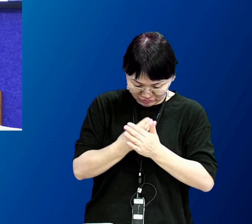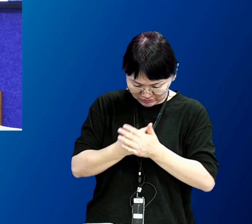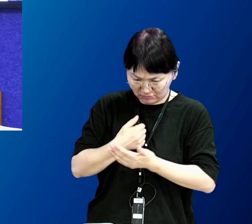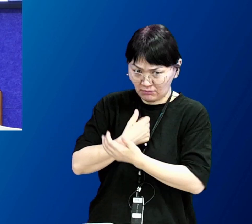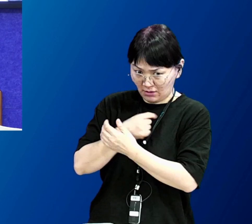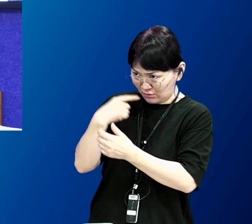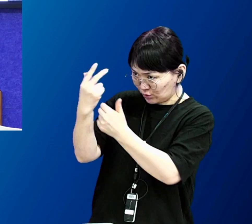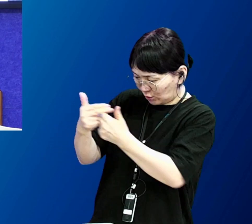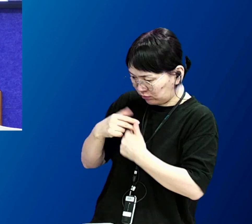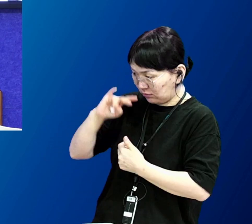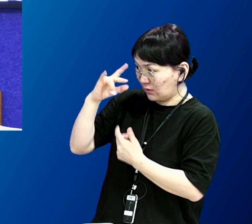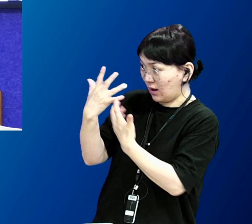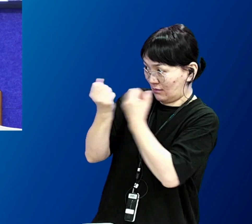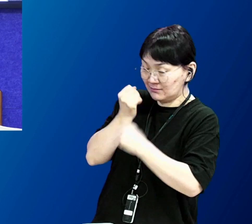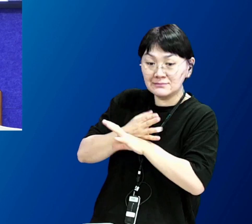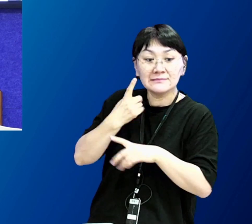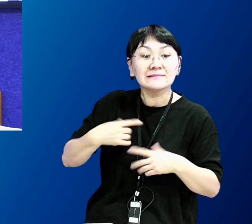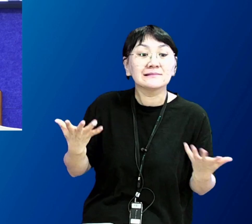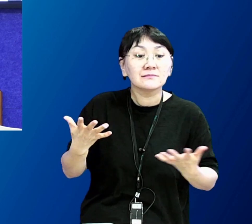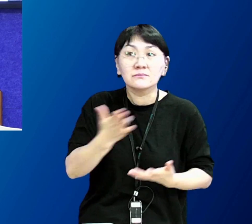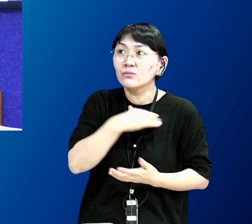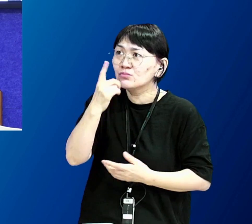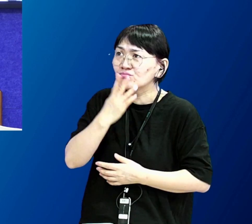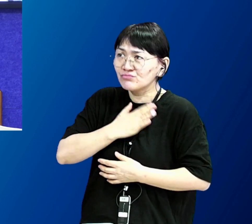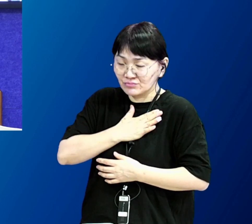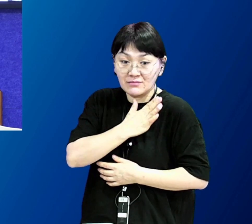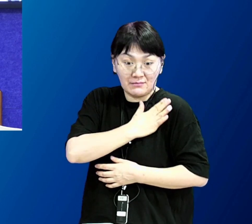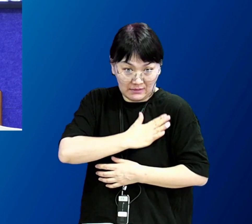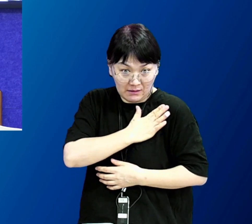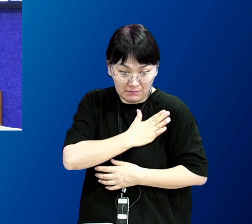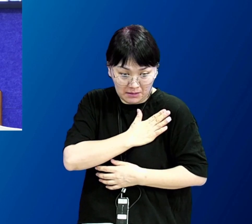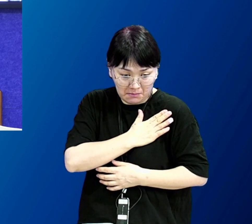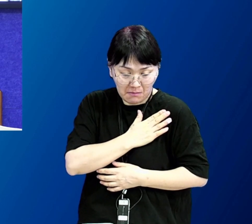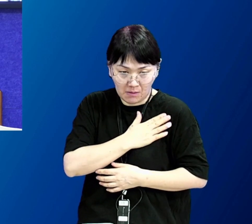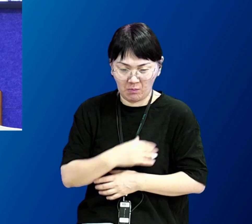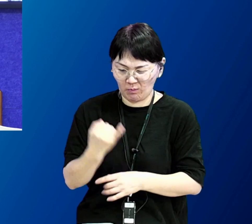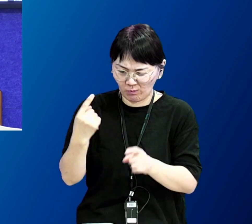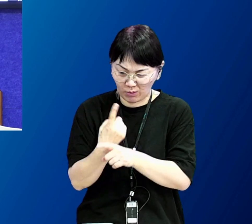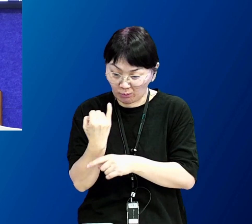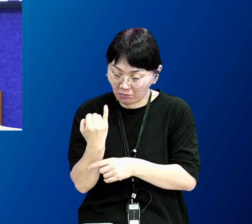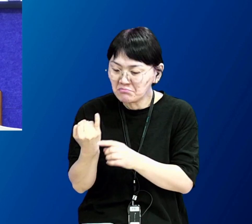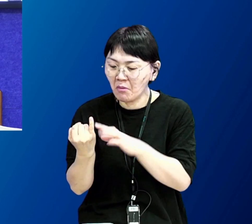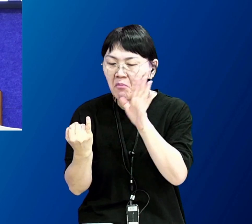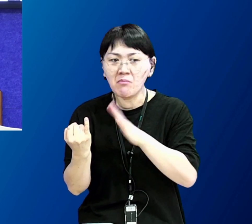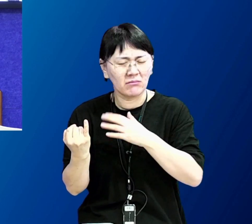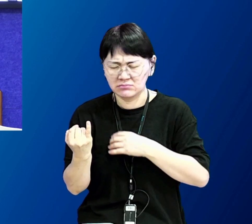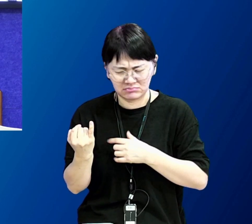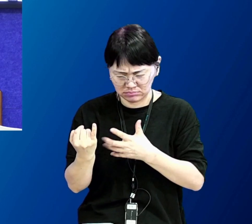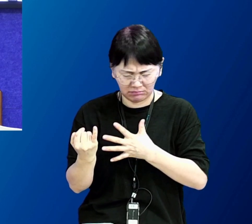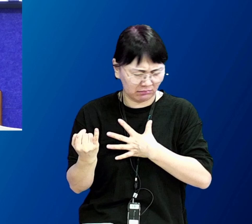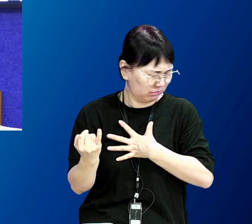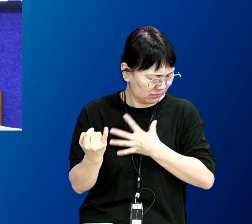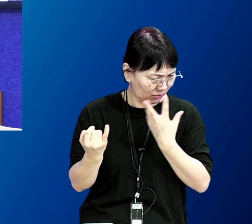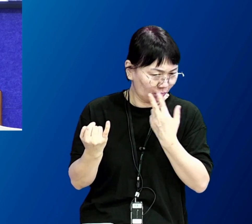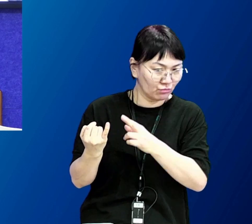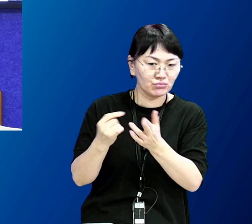юу вэ? Эзнийг хайрлагч та нар буруу мөг үзэн ядаа гэсэн байгаа зүгтэй. Тийм